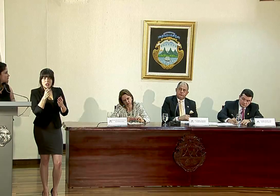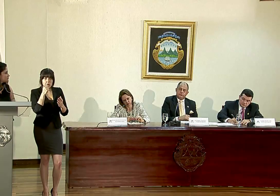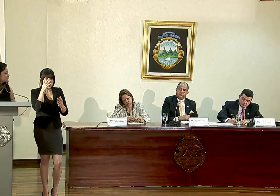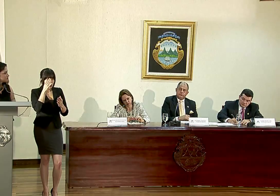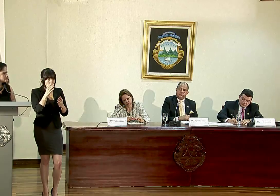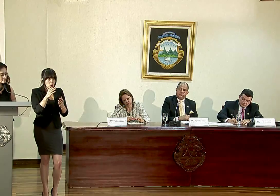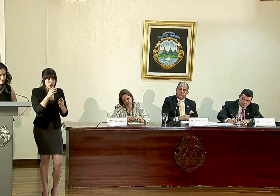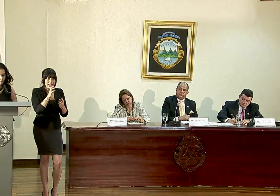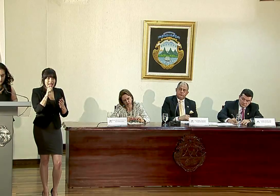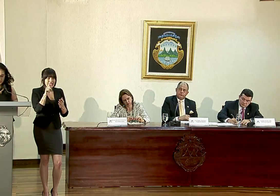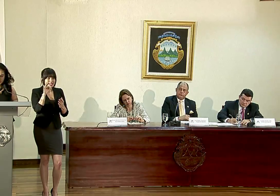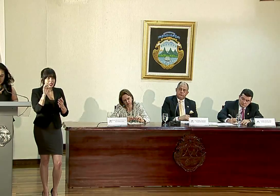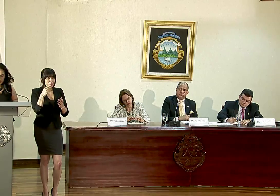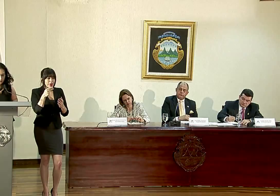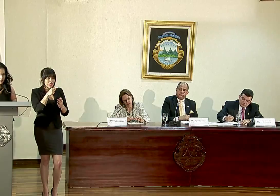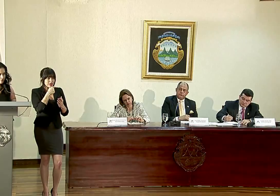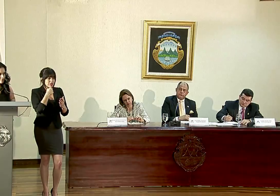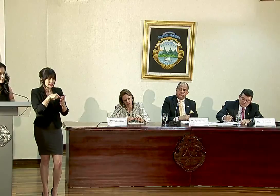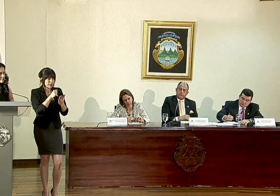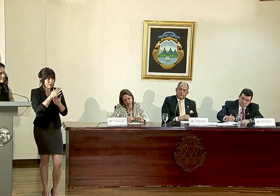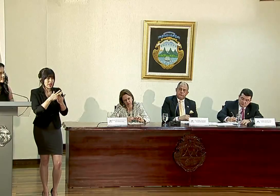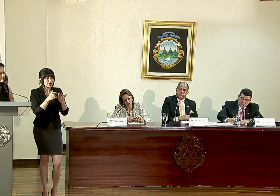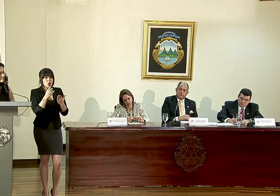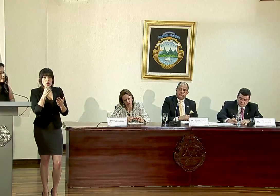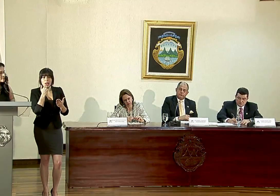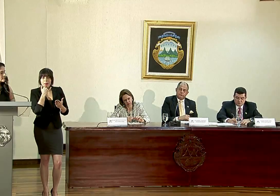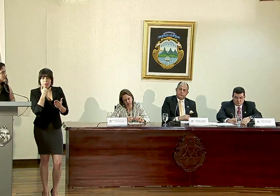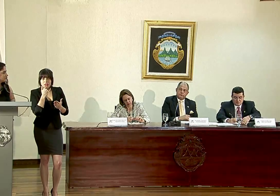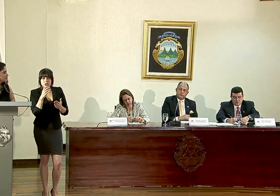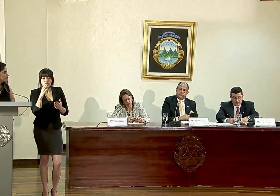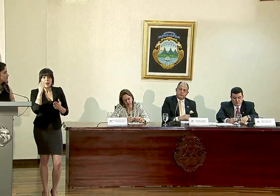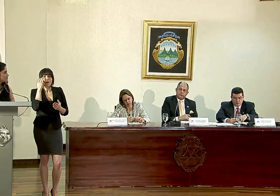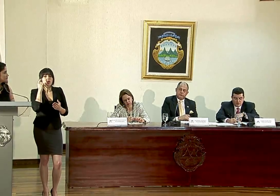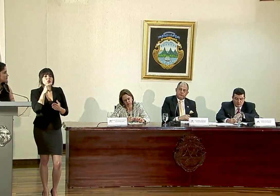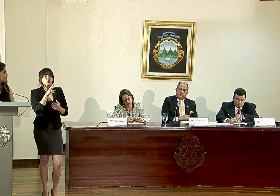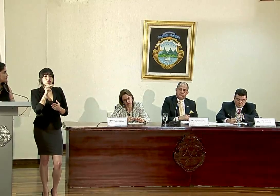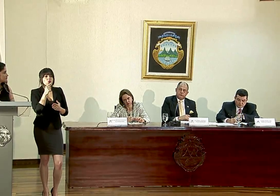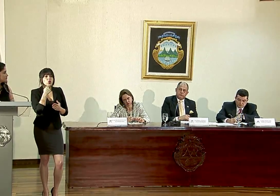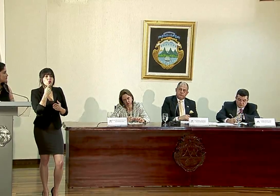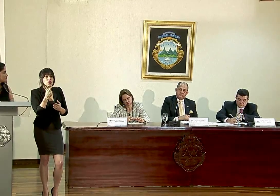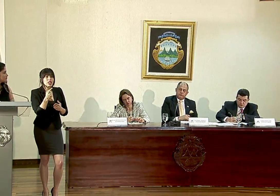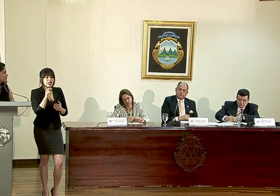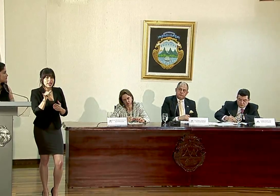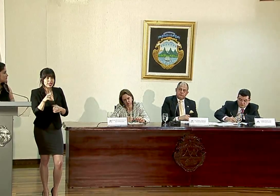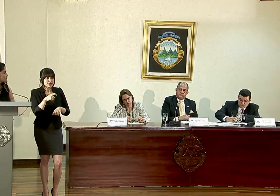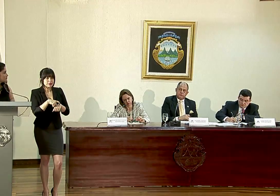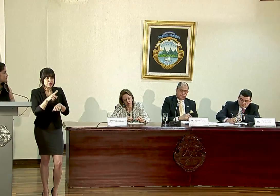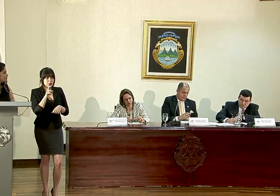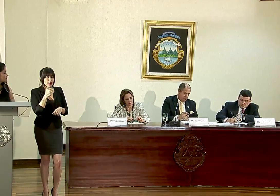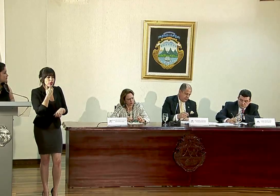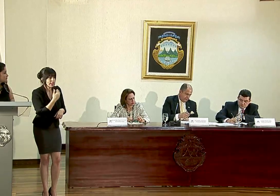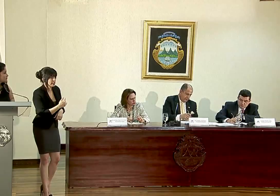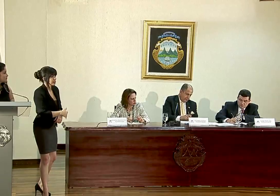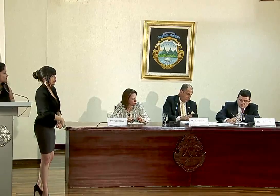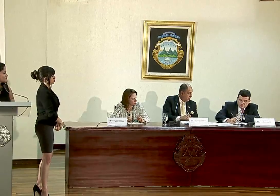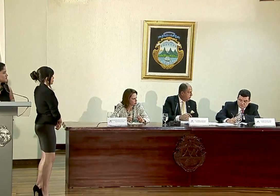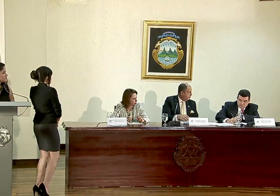le creen a doña Elizabeth Fonseca esa parte o qué pasó y por qué ustedes no lo dijeron en ese momento gracias